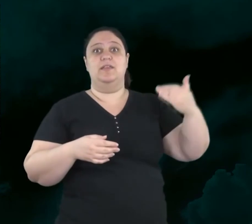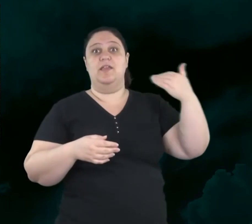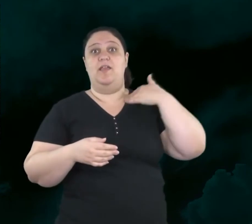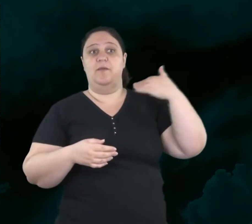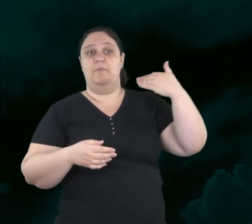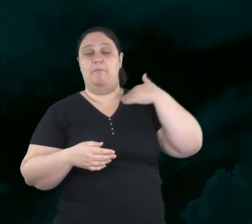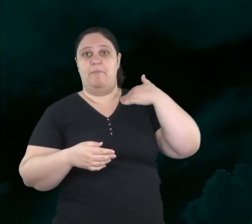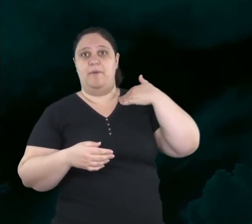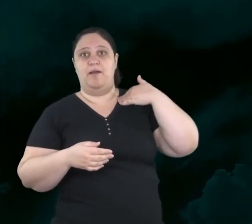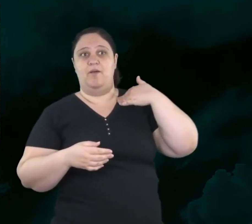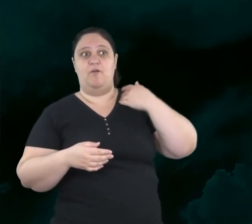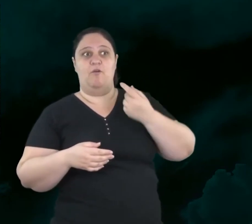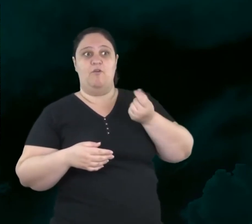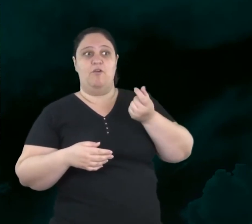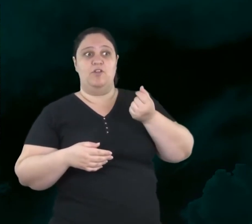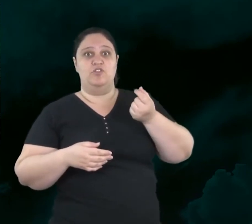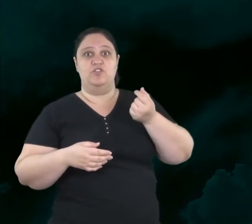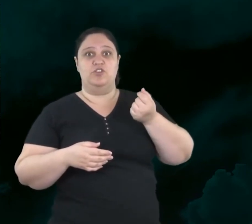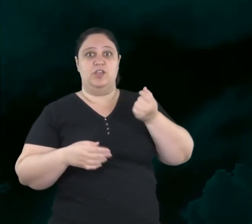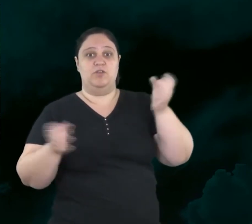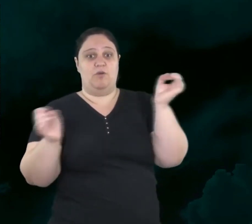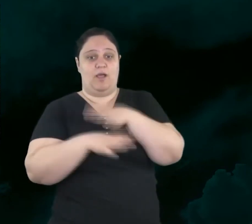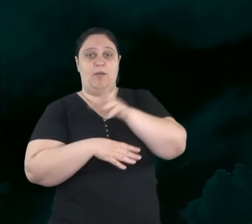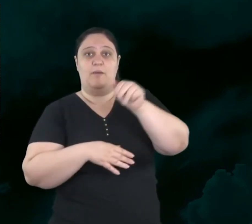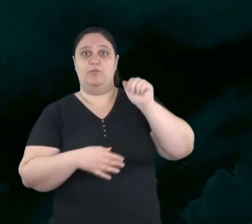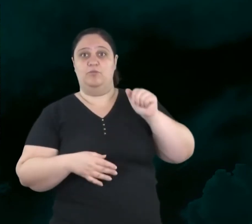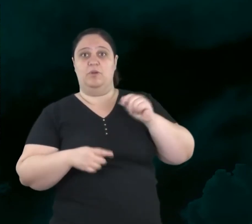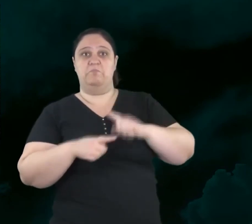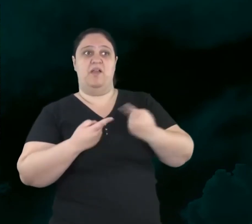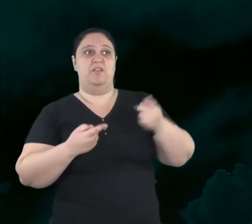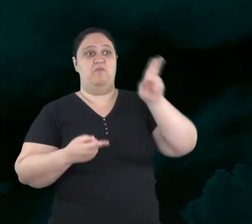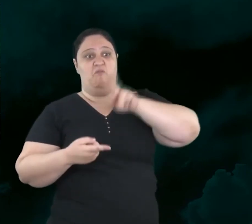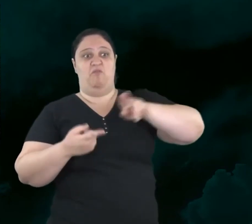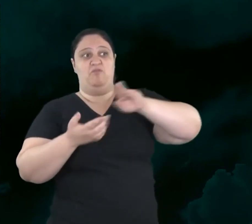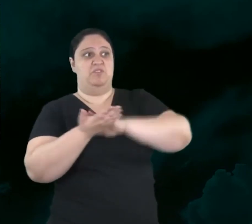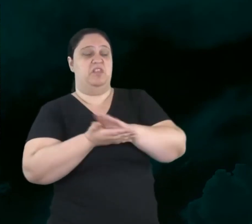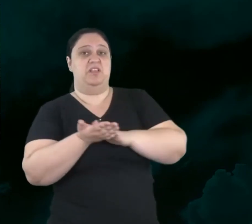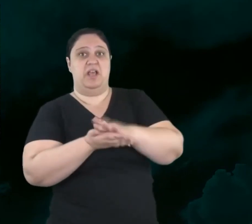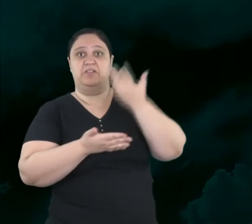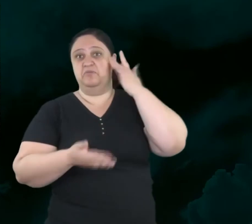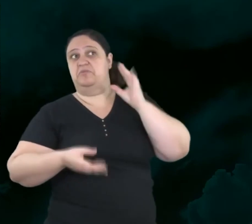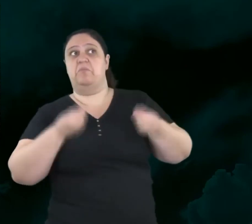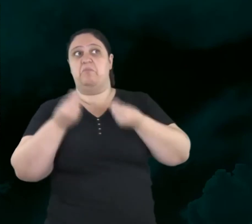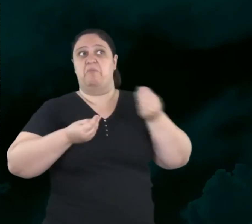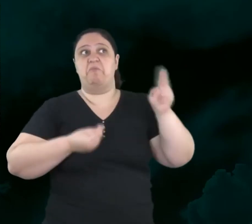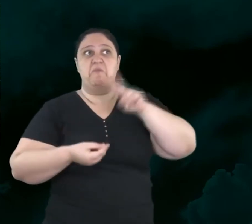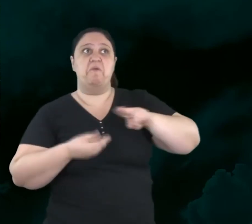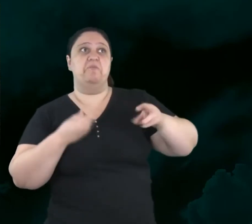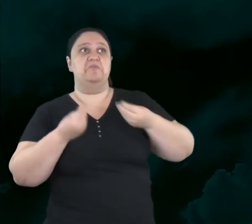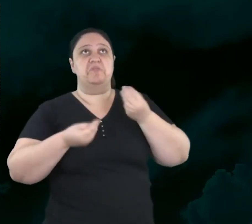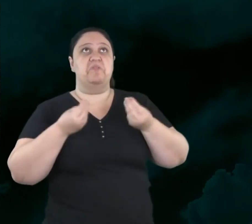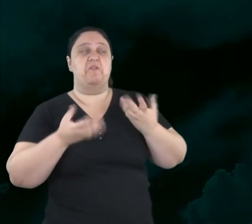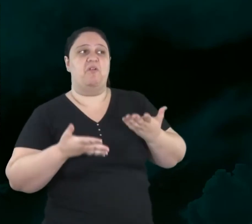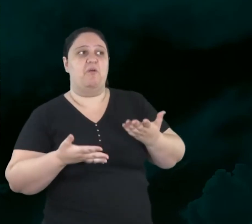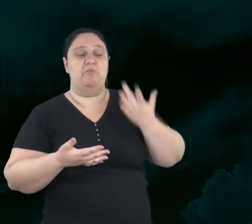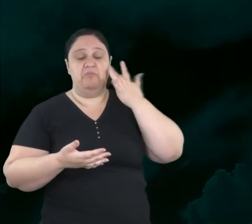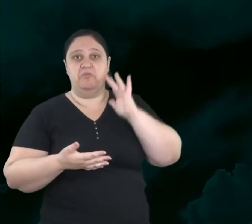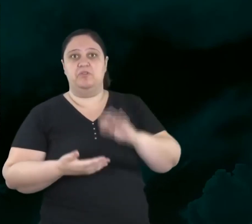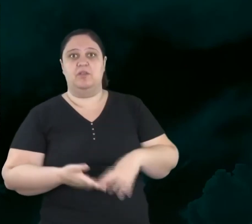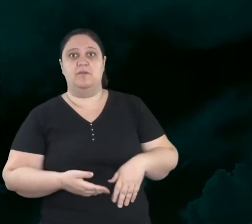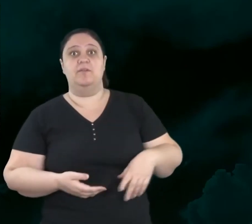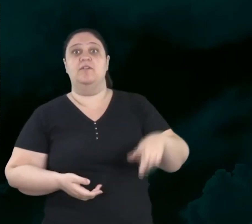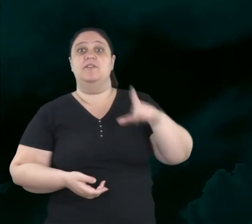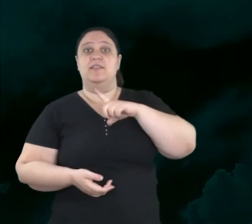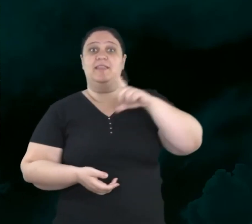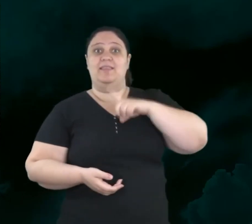infinita, que não tem fim. Mas você não usa e você não sabe usar. Queridos irmãos, você tem acesso à riqueza